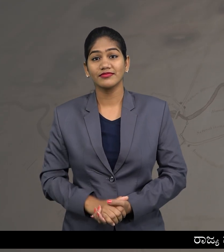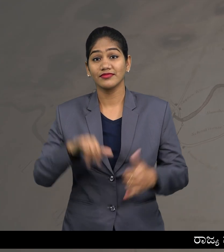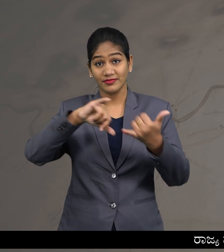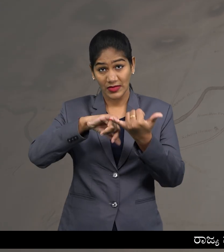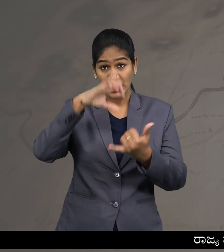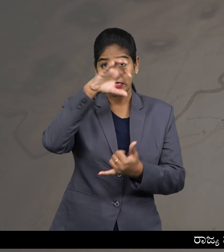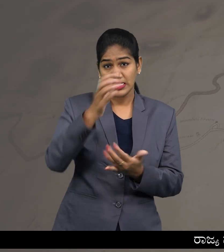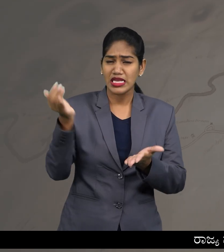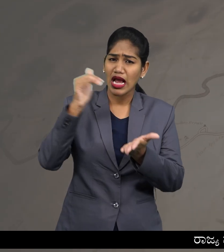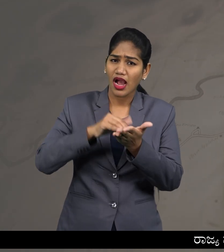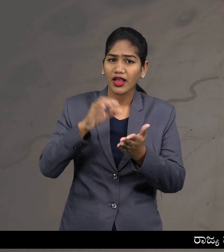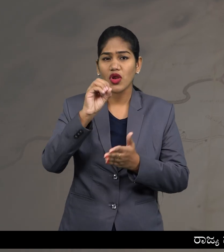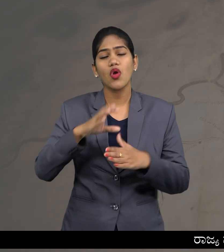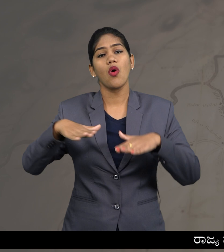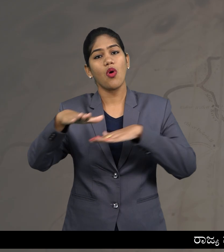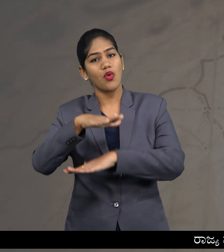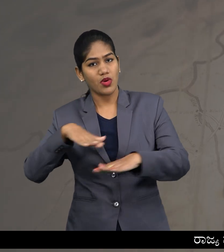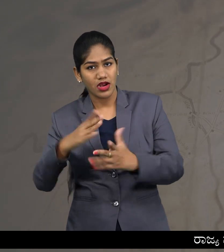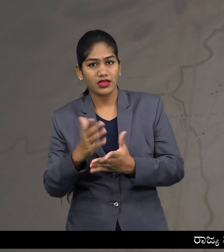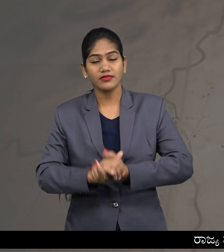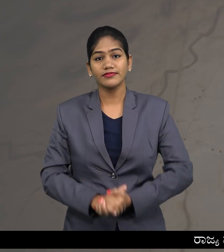ರಾಜ್ಯ ಮರು ಸಂಘಟನೆ,